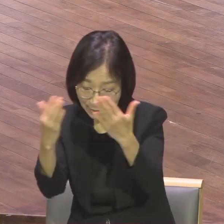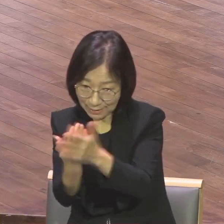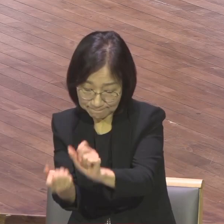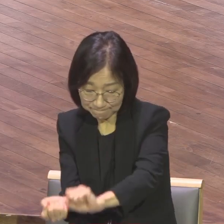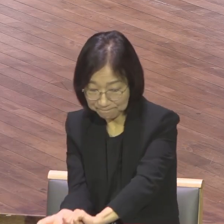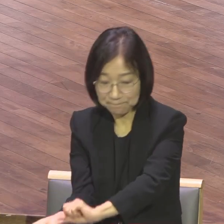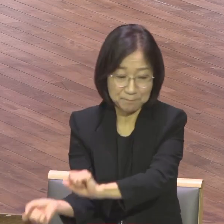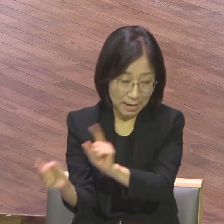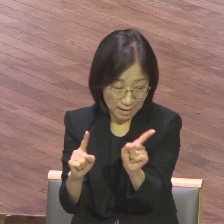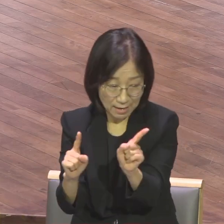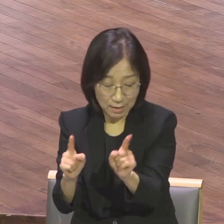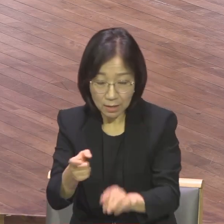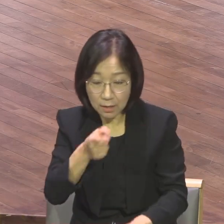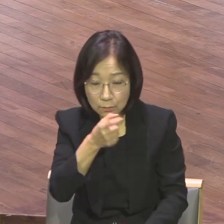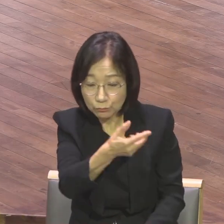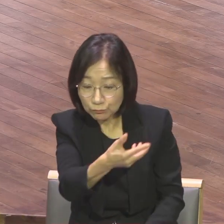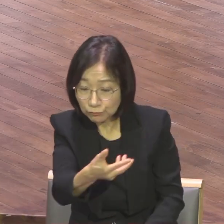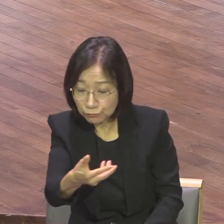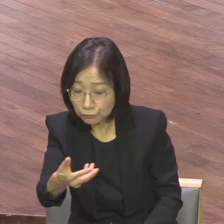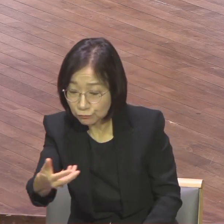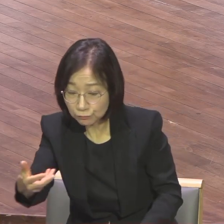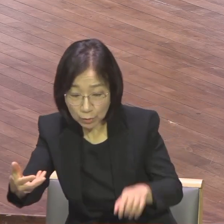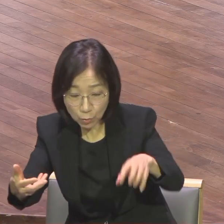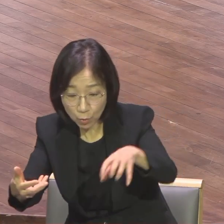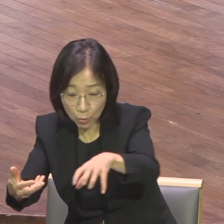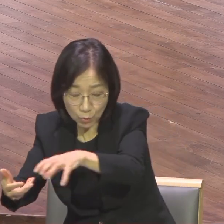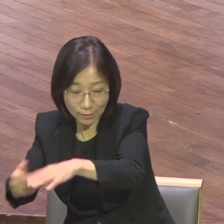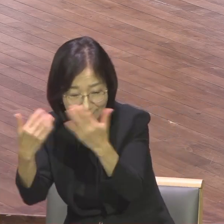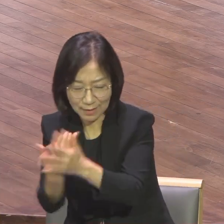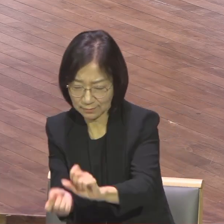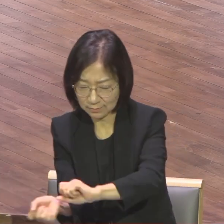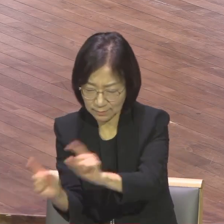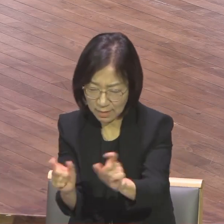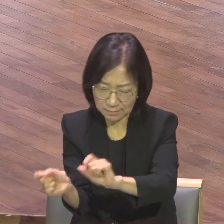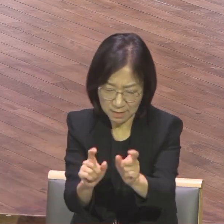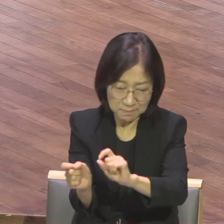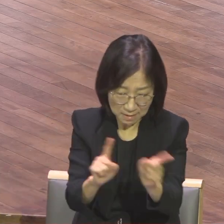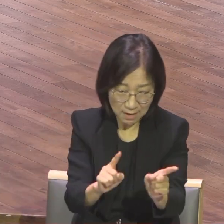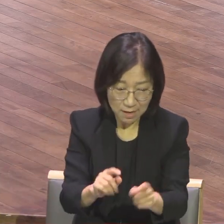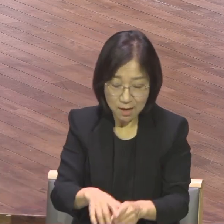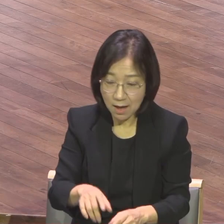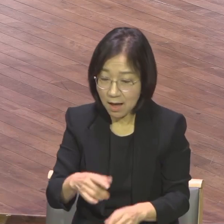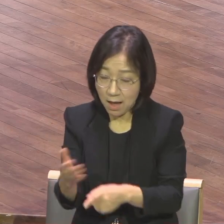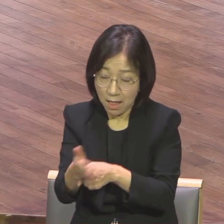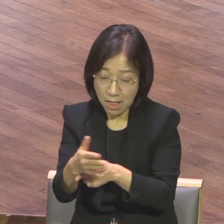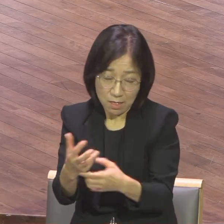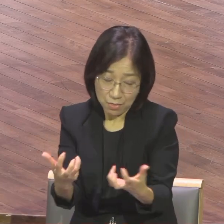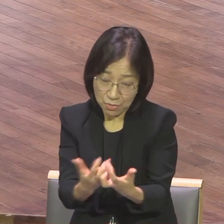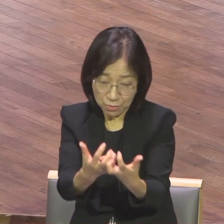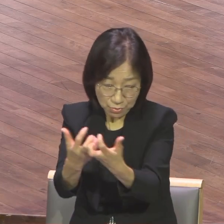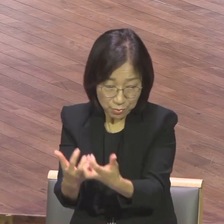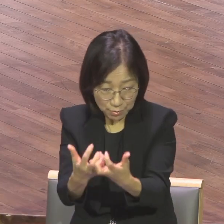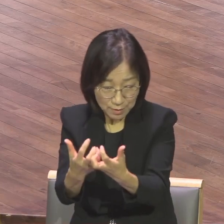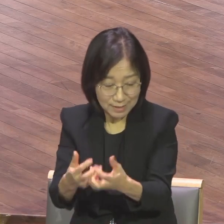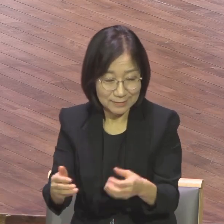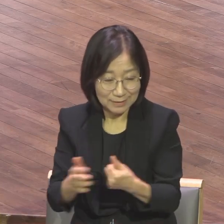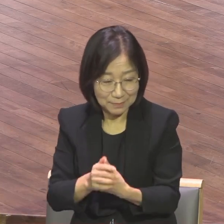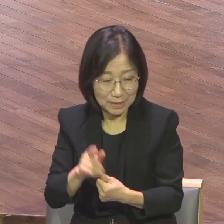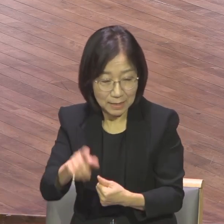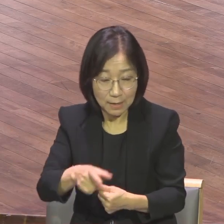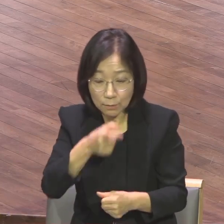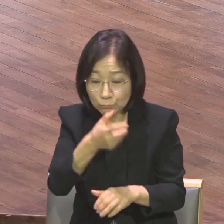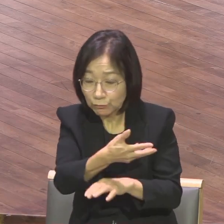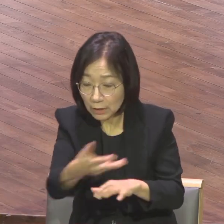이 강물이 이르는 곳마다 번성하는 모든 생물이 살고 또 고기가 심이 많으리니 이 물이 흘러들어가므로 바닷물이